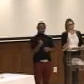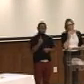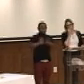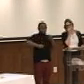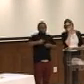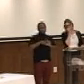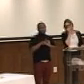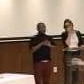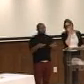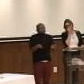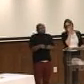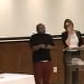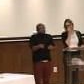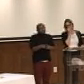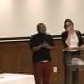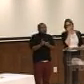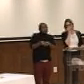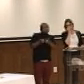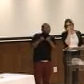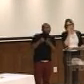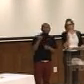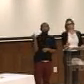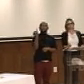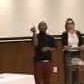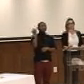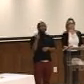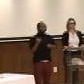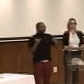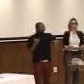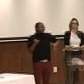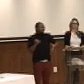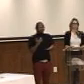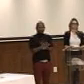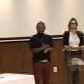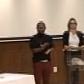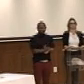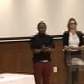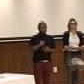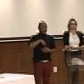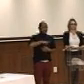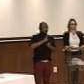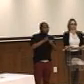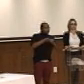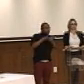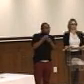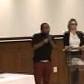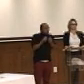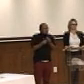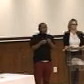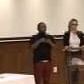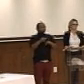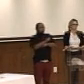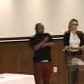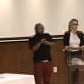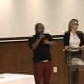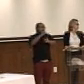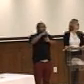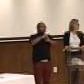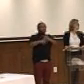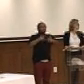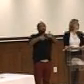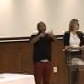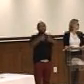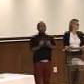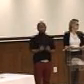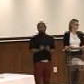vejo quem é mais importante ou quem é menos importante. Eu vejo como a gente vai fazer para fazer o Instituto funcionar com os recursos que nós temos.